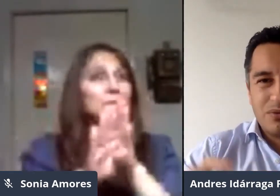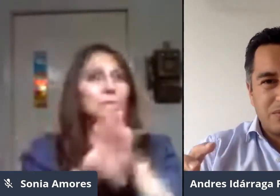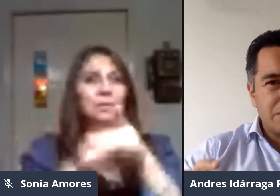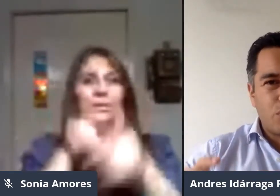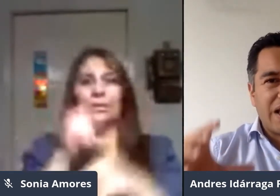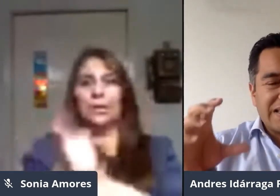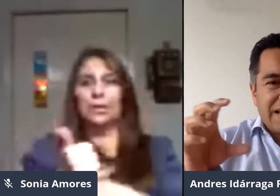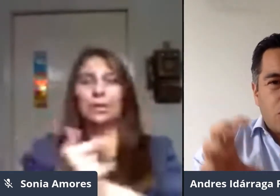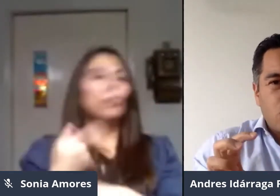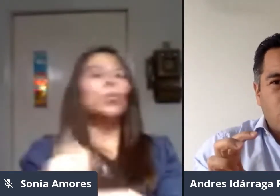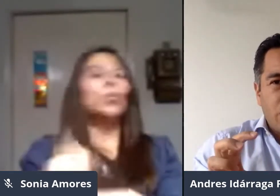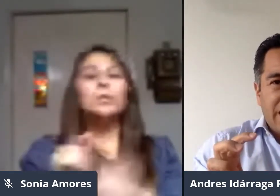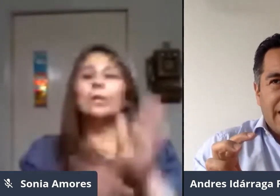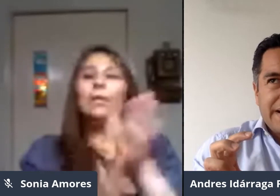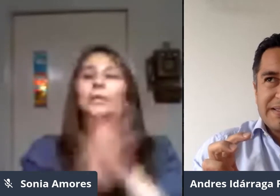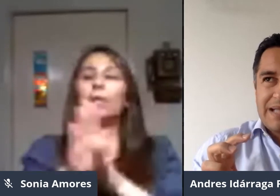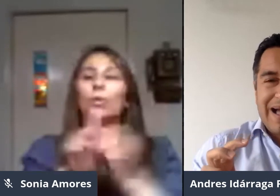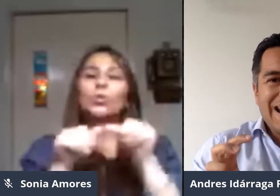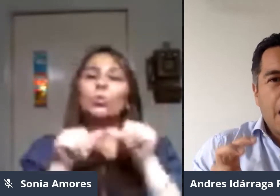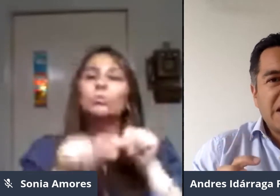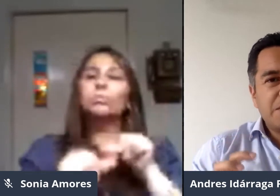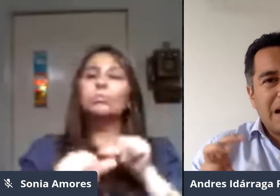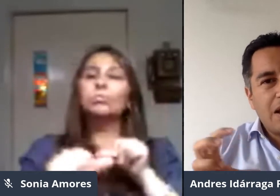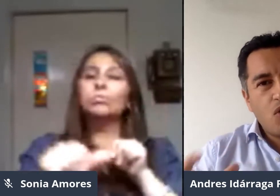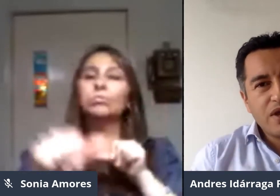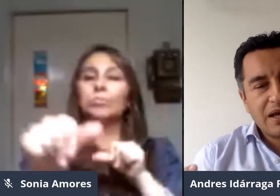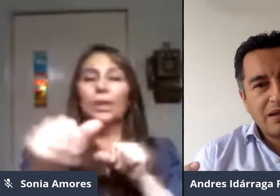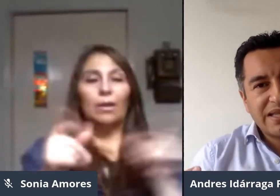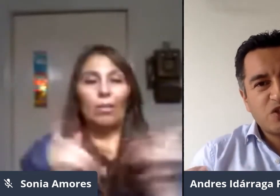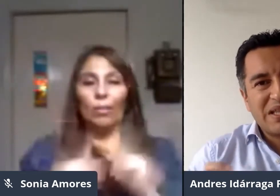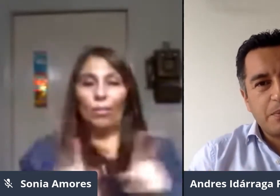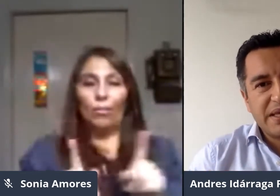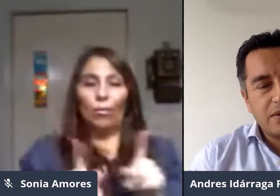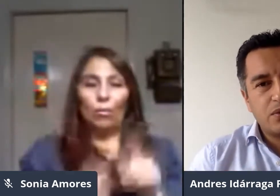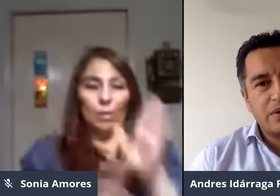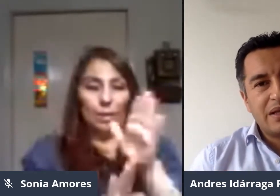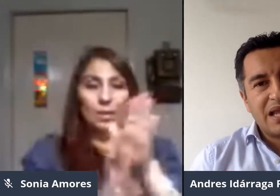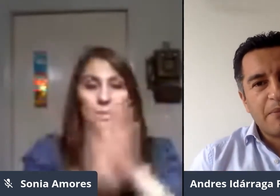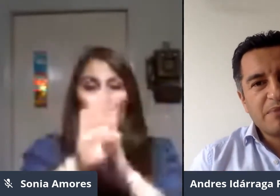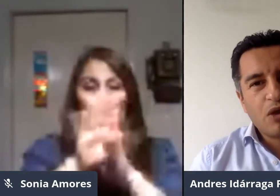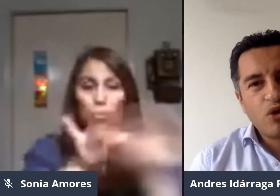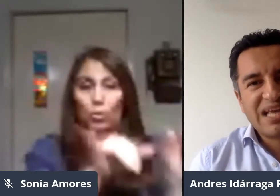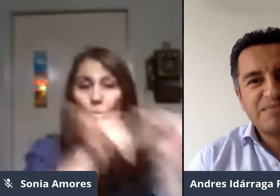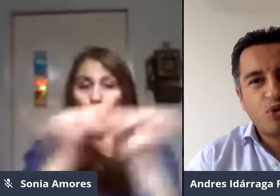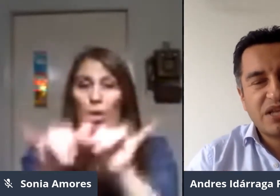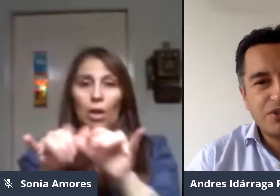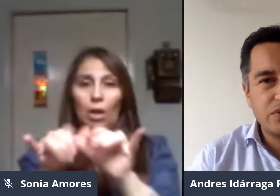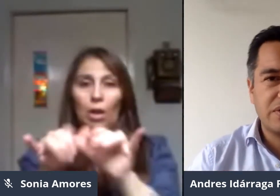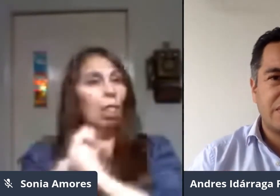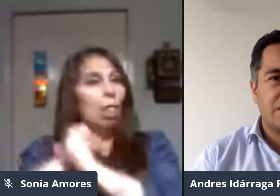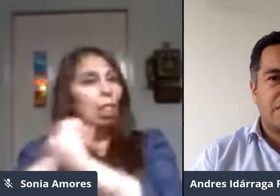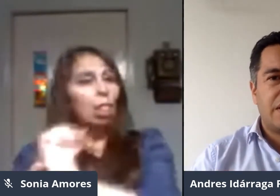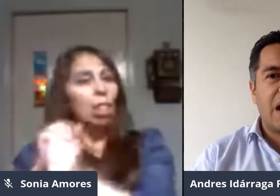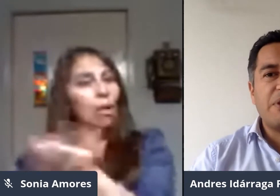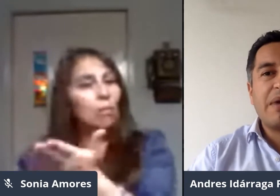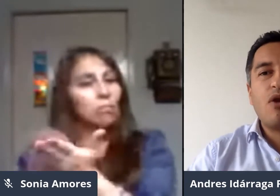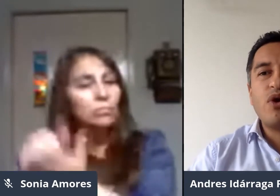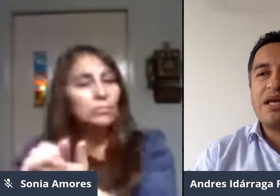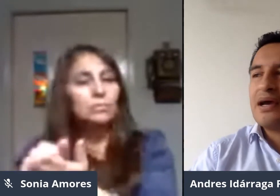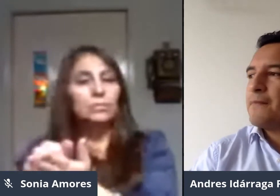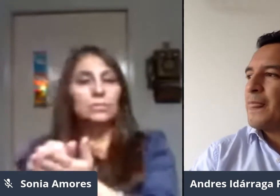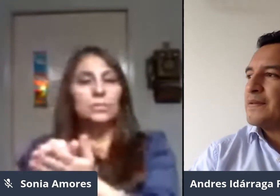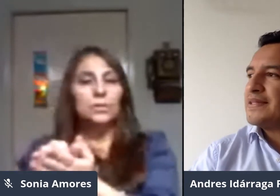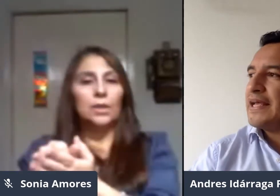sostenible, no, porque desarrollo está en la misma lógica de sometimiento, en la misma lógica de explotación, en la